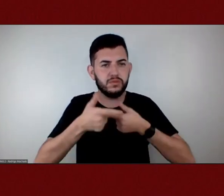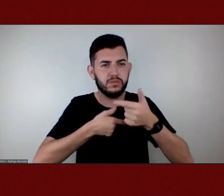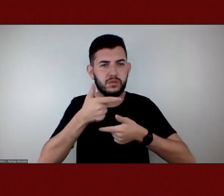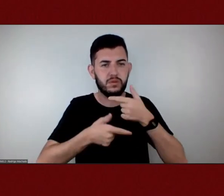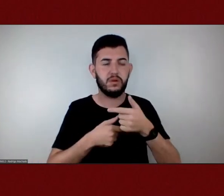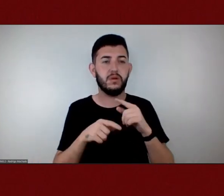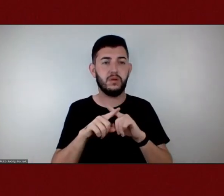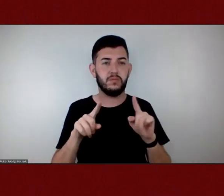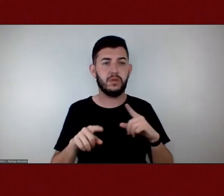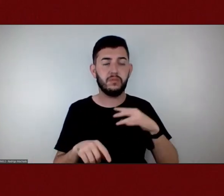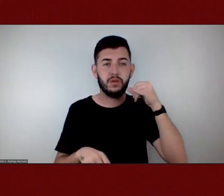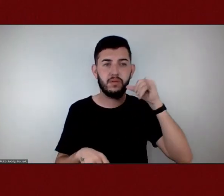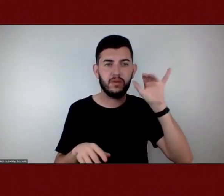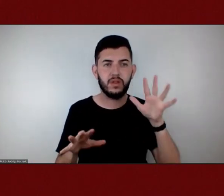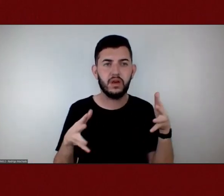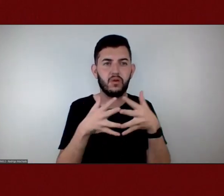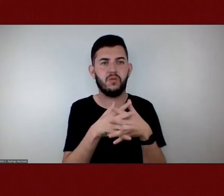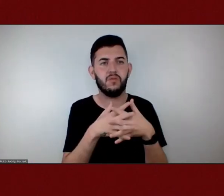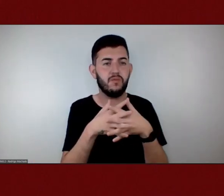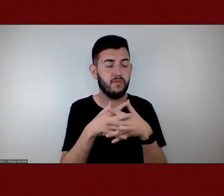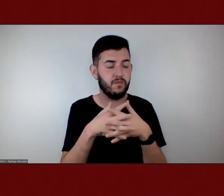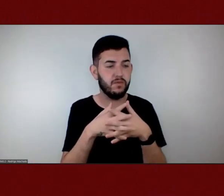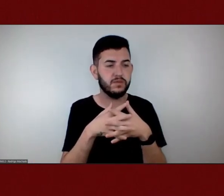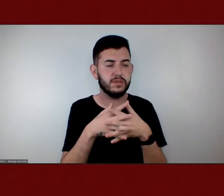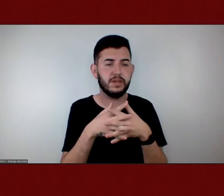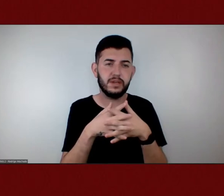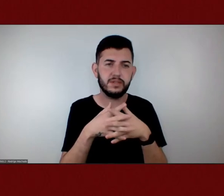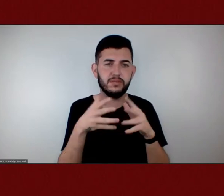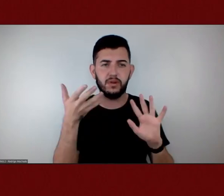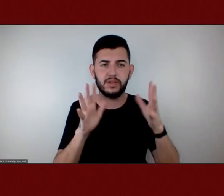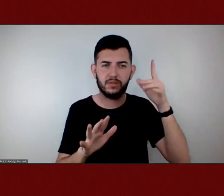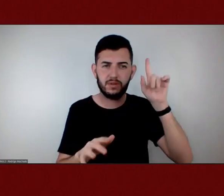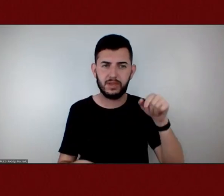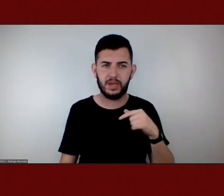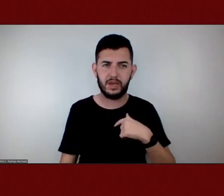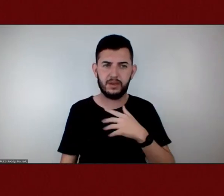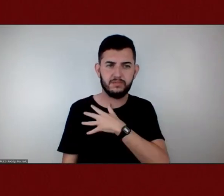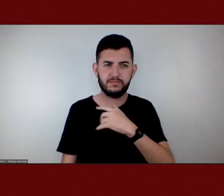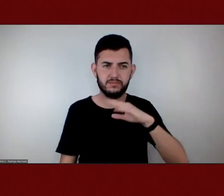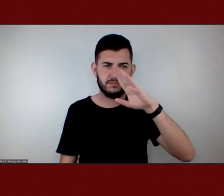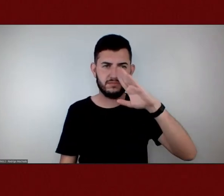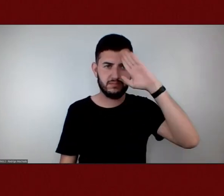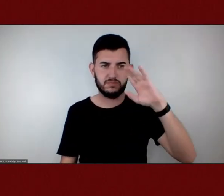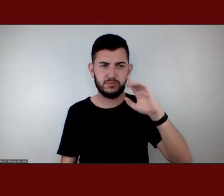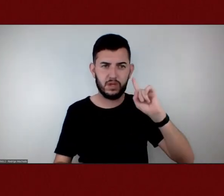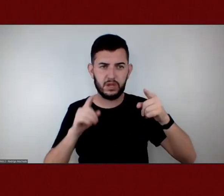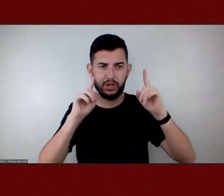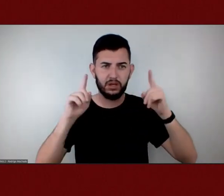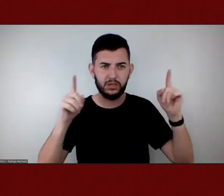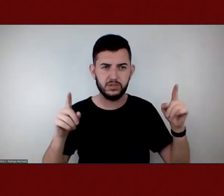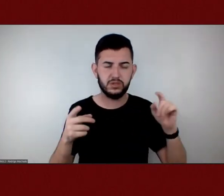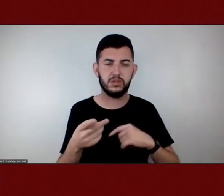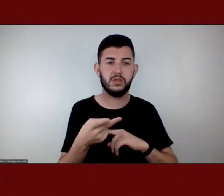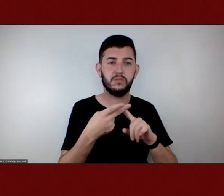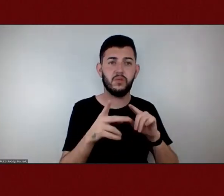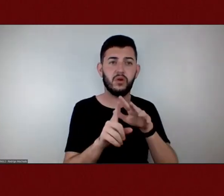entre tenentismo e socialismo. E o golpismo se manifestaria de modo